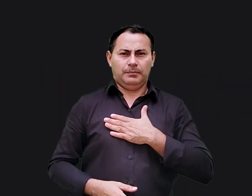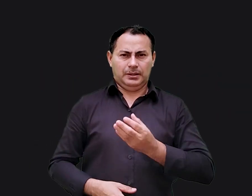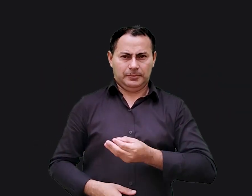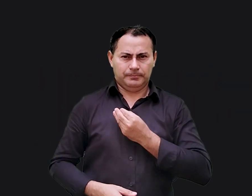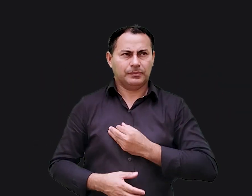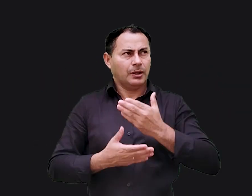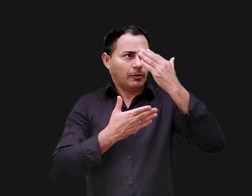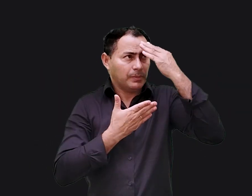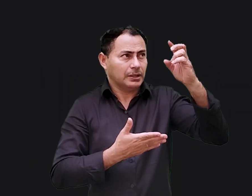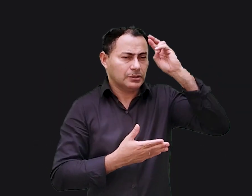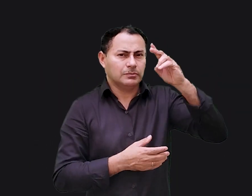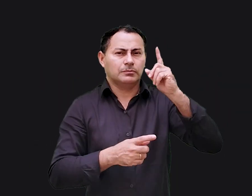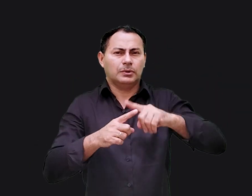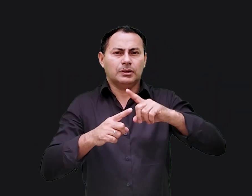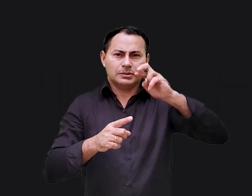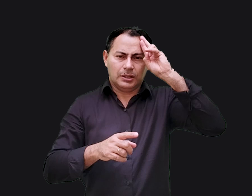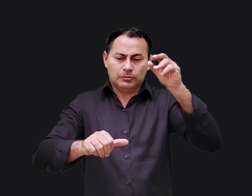para mim. Obrigado porque o Senhor